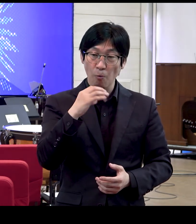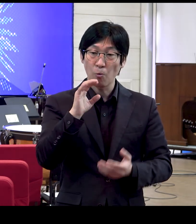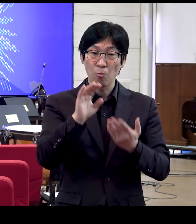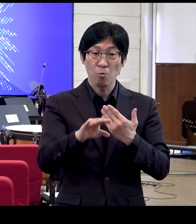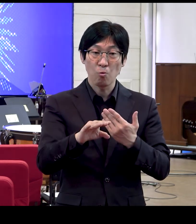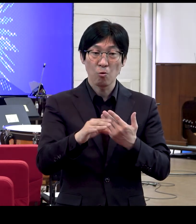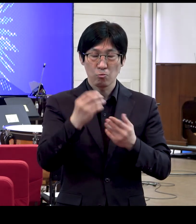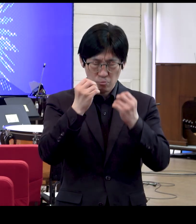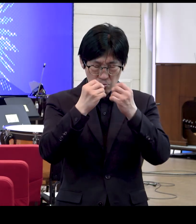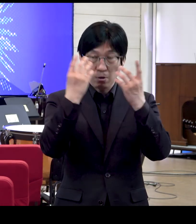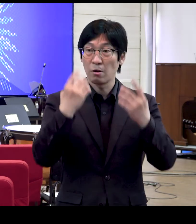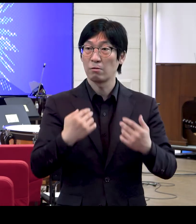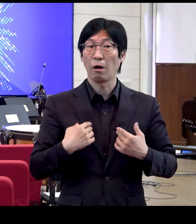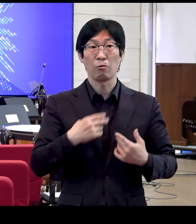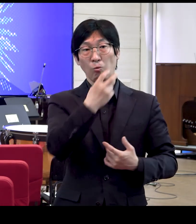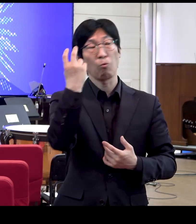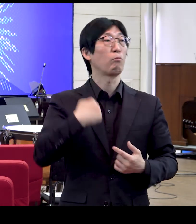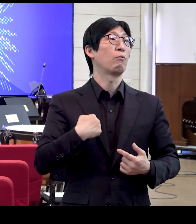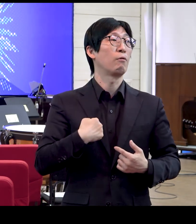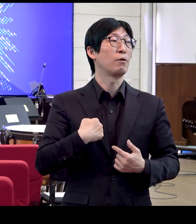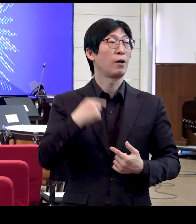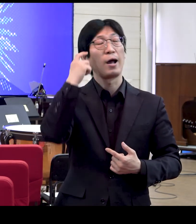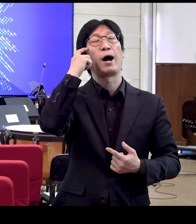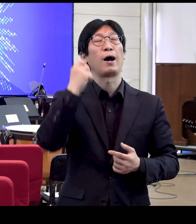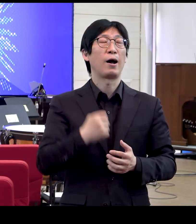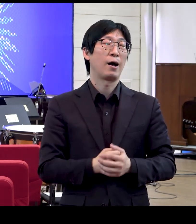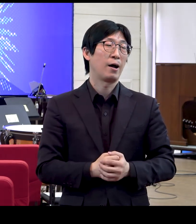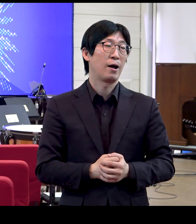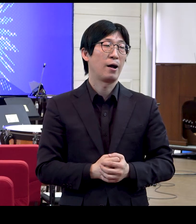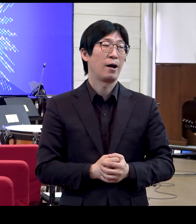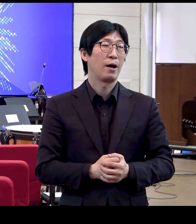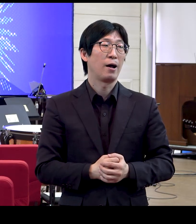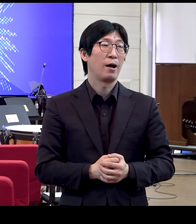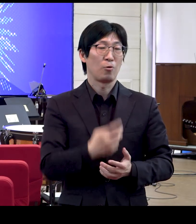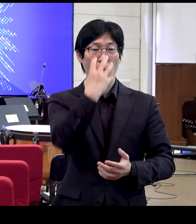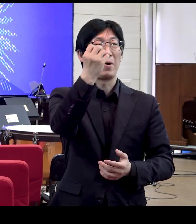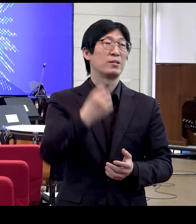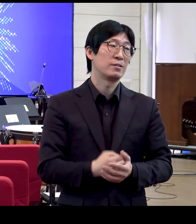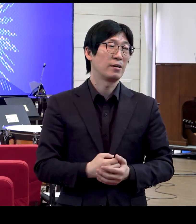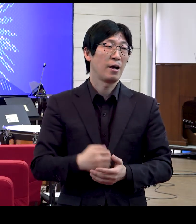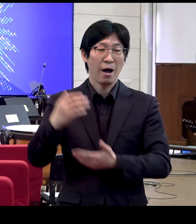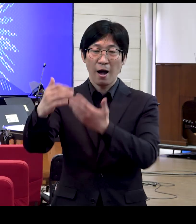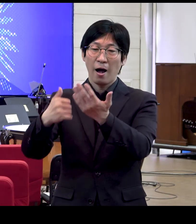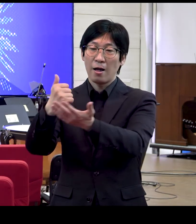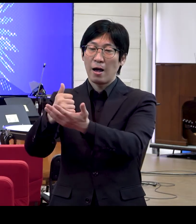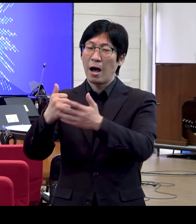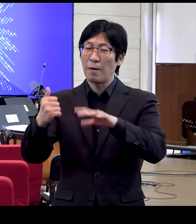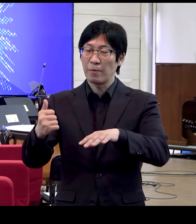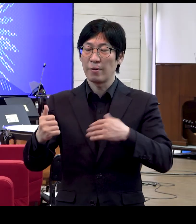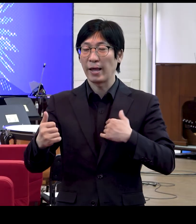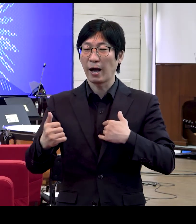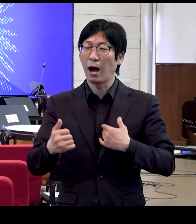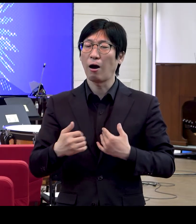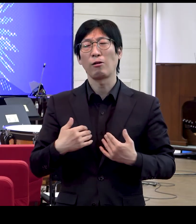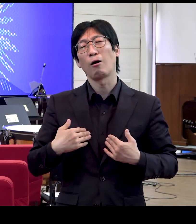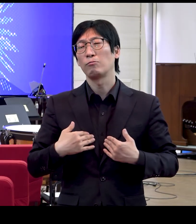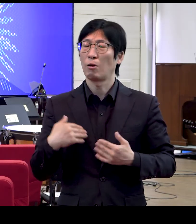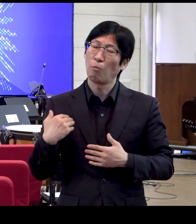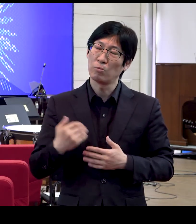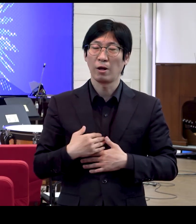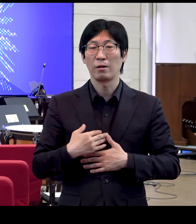때, 자기가 너무 똑똑할 때, 하나님 앞에서 정말 나는 잘